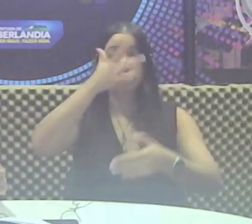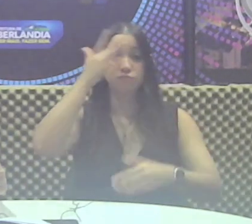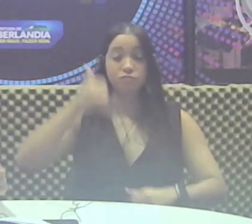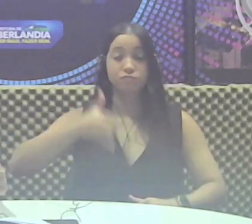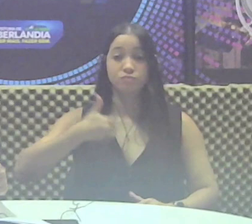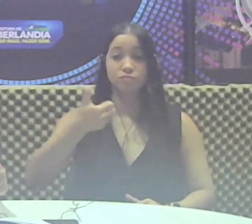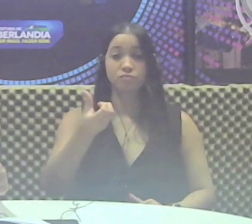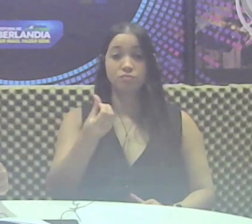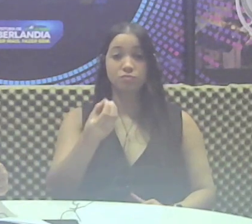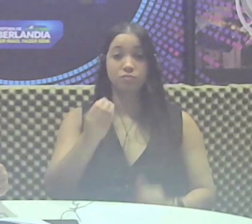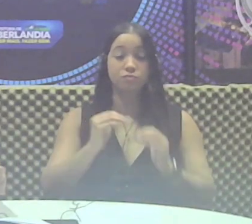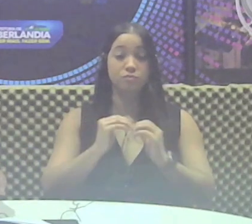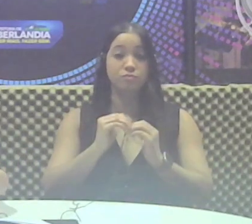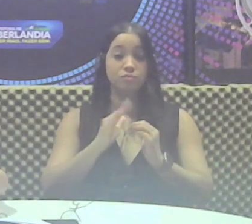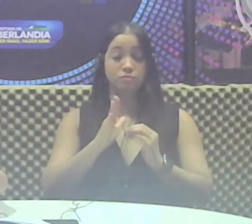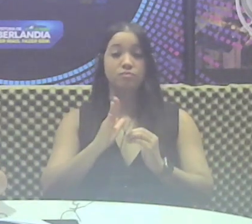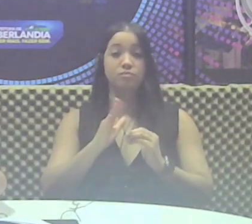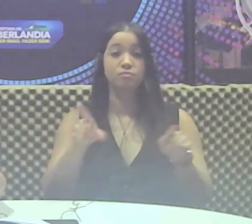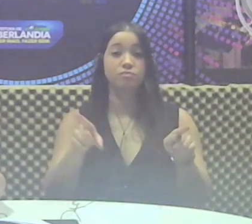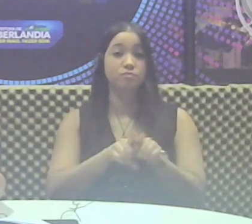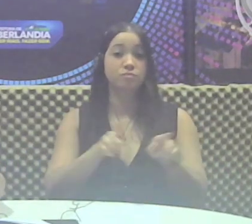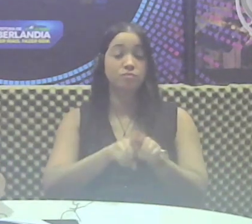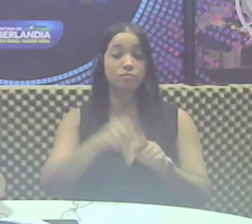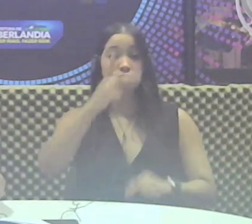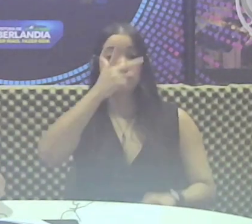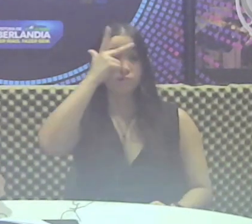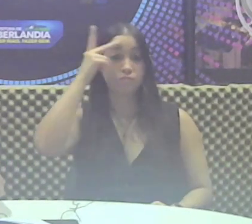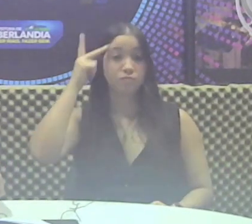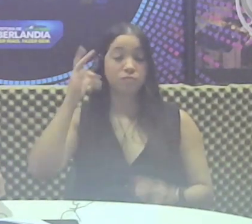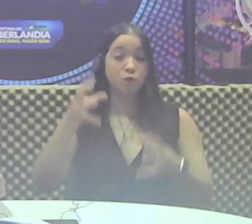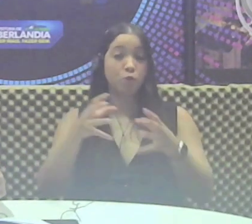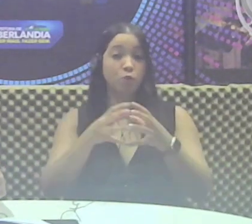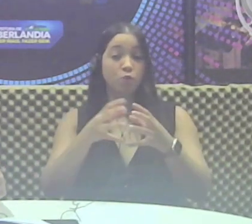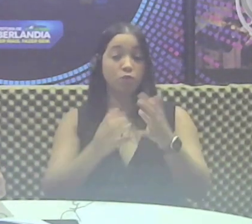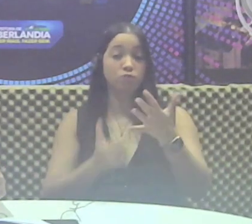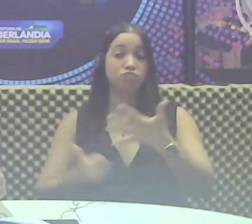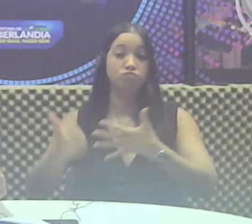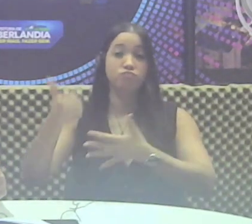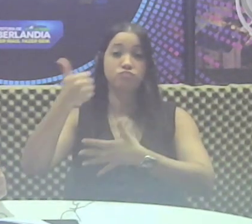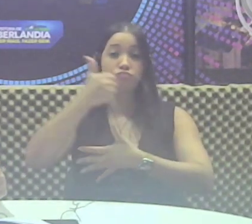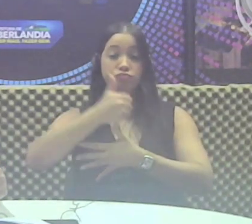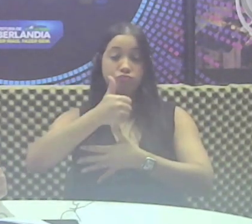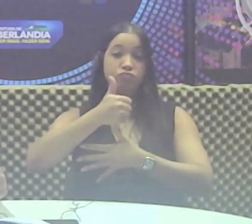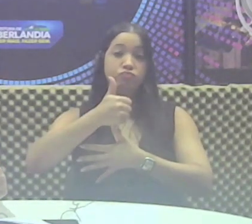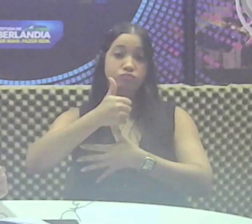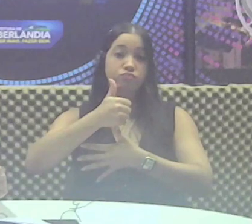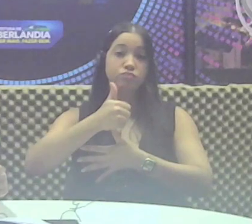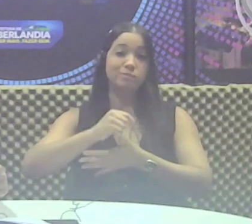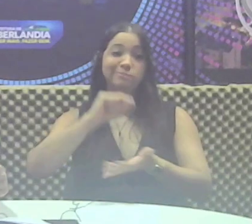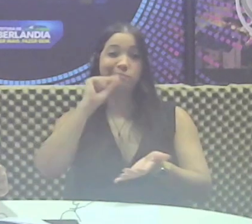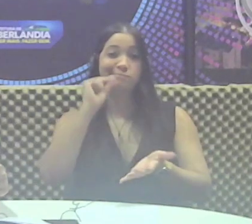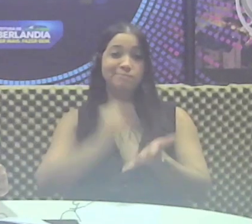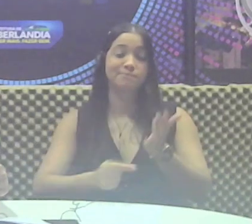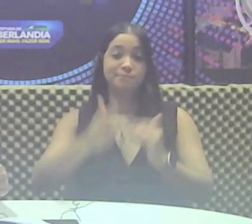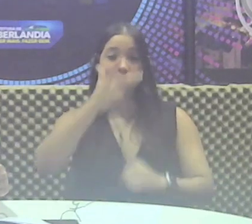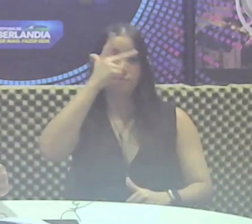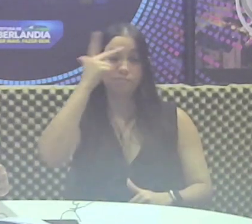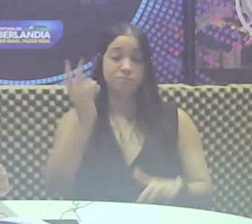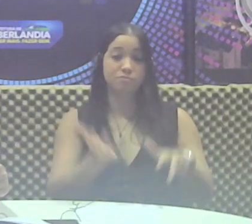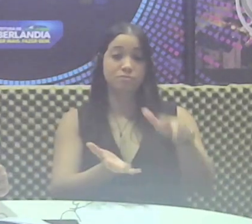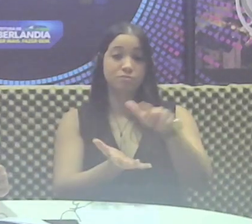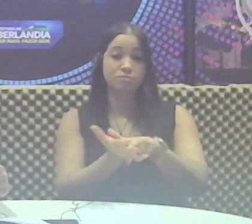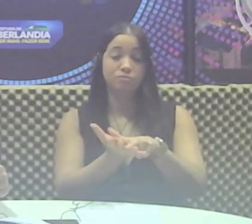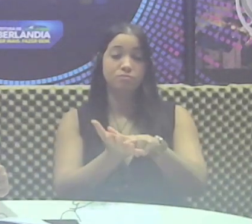de 60 anos de idade e aquelas pessoas inclusas em grupos prioritários. Para o cadastro de pessoas